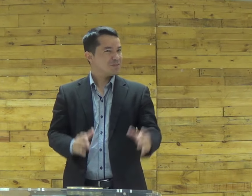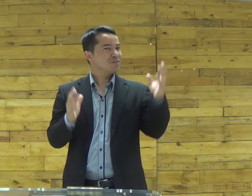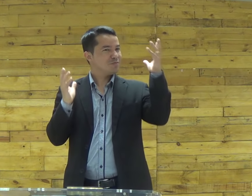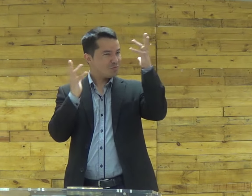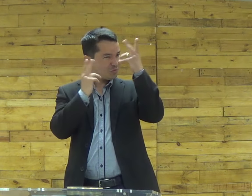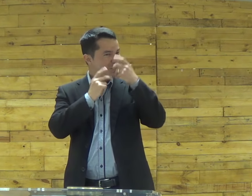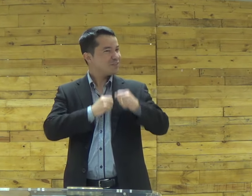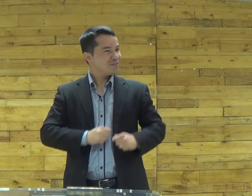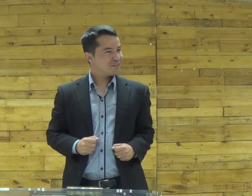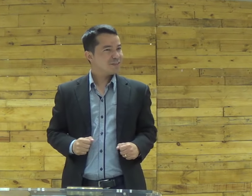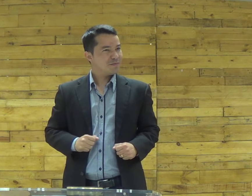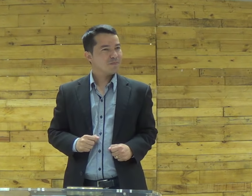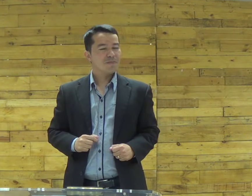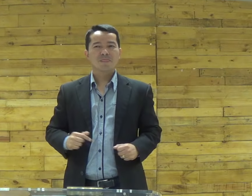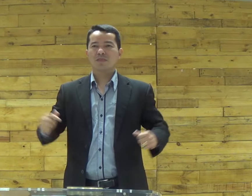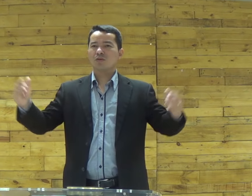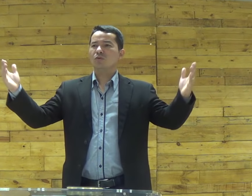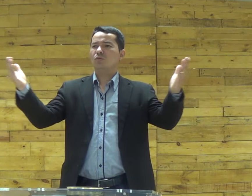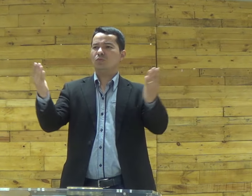maldição. Maravilhoso, né?